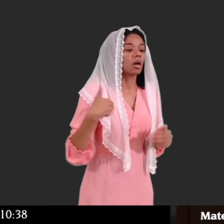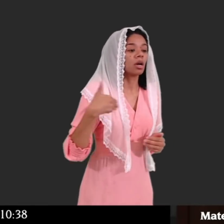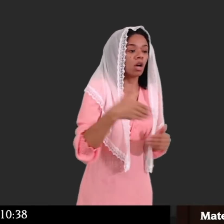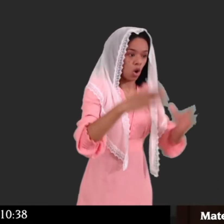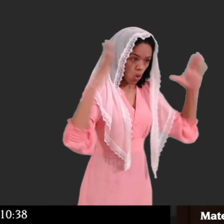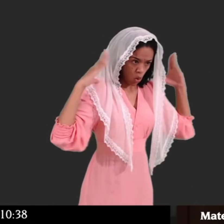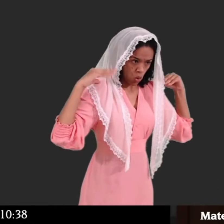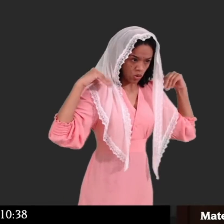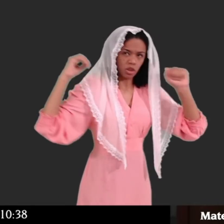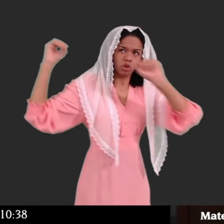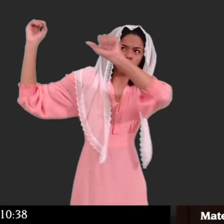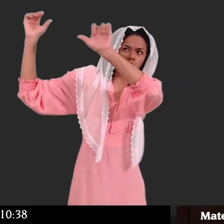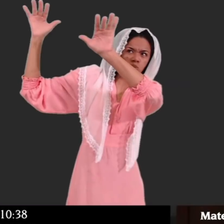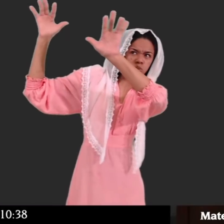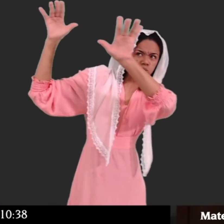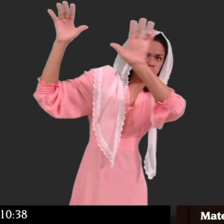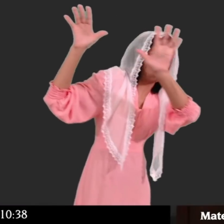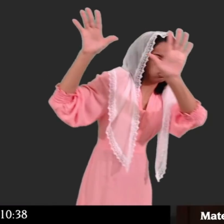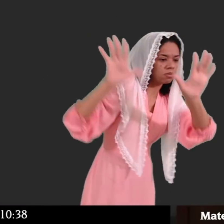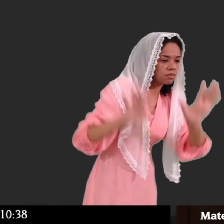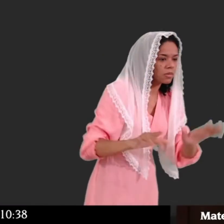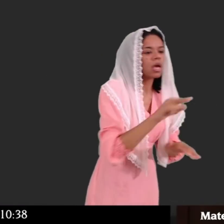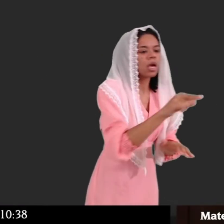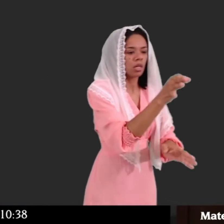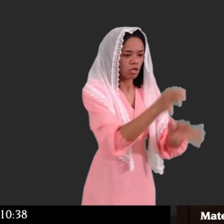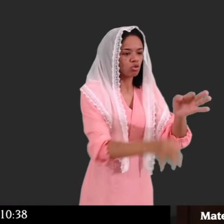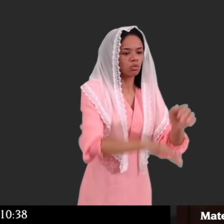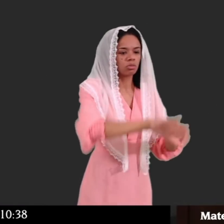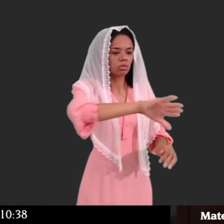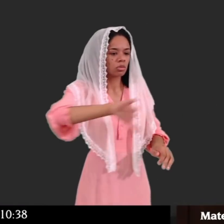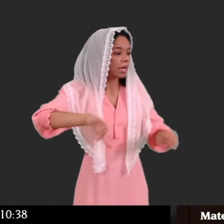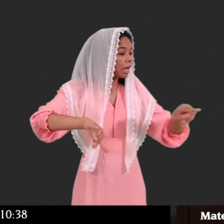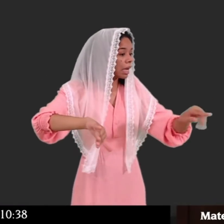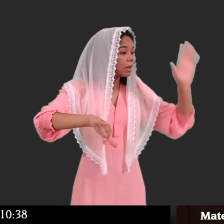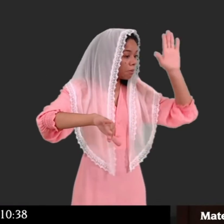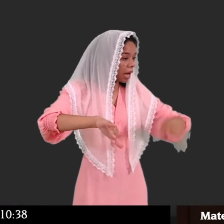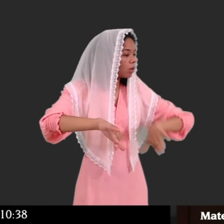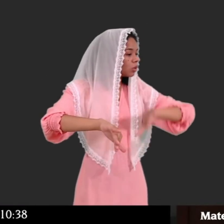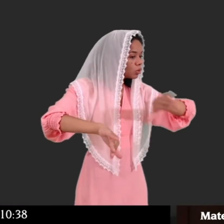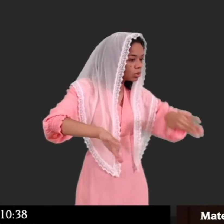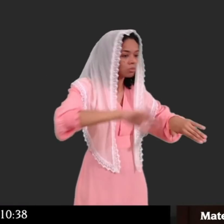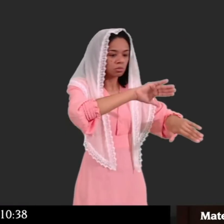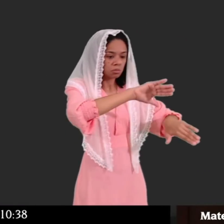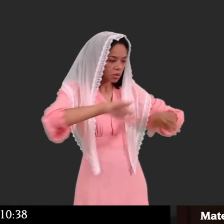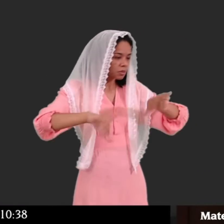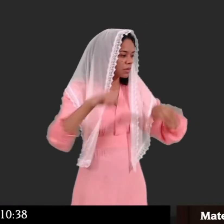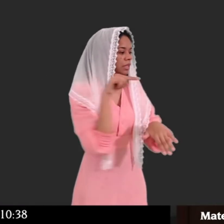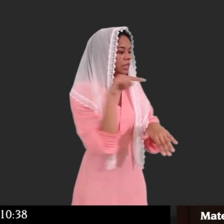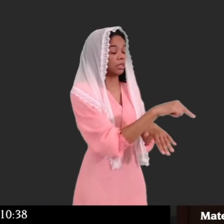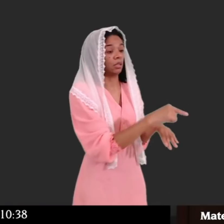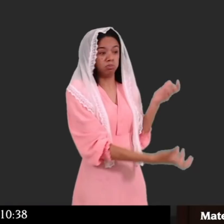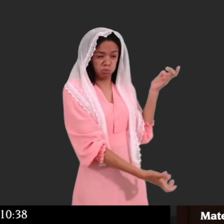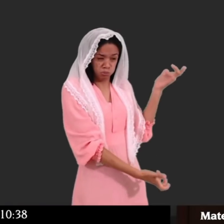separarão os maus dentre os justos e lançá-los-ão na fornalha de fogo. Ali haverá pranto e ranger de